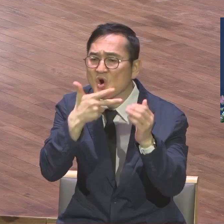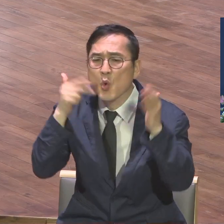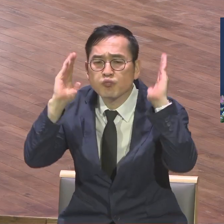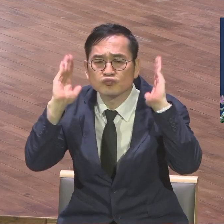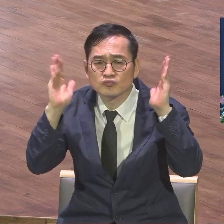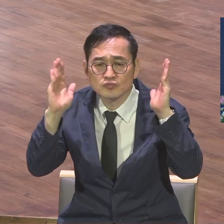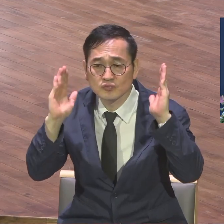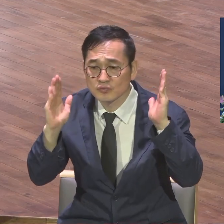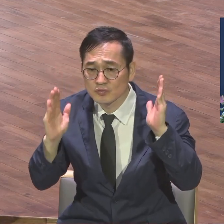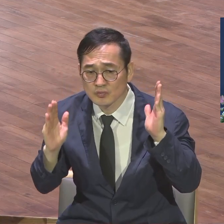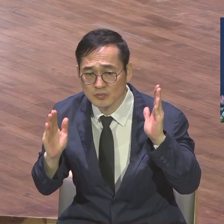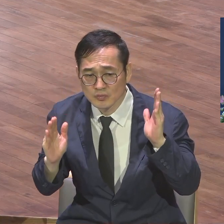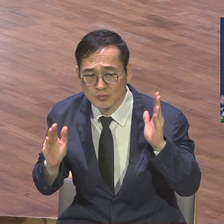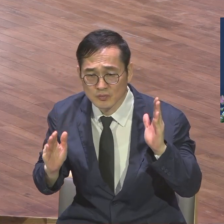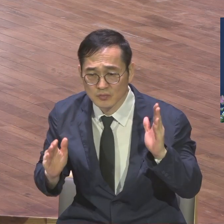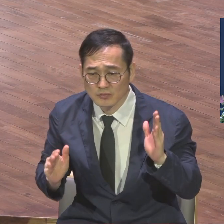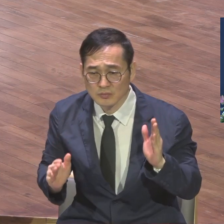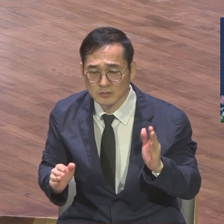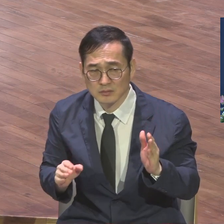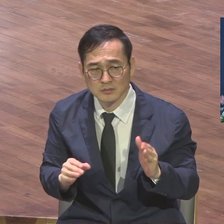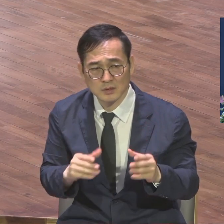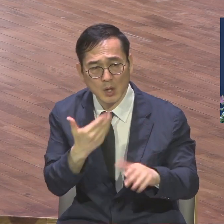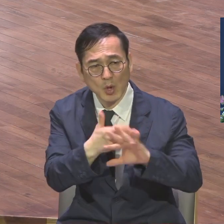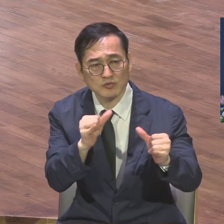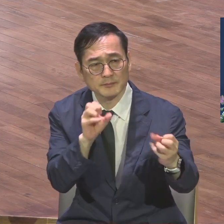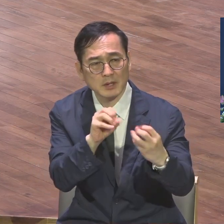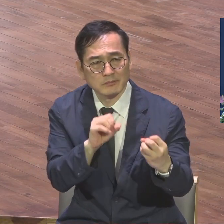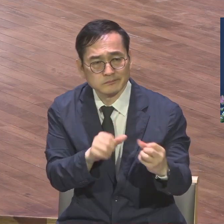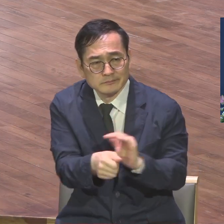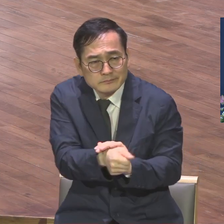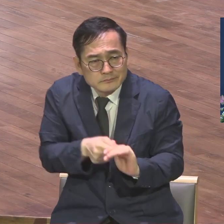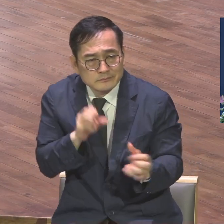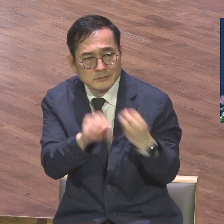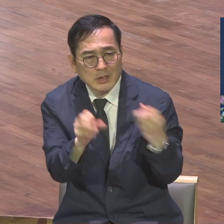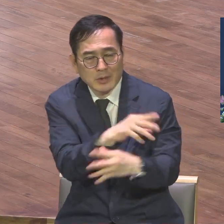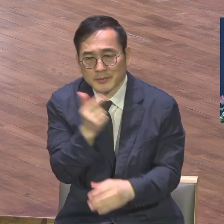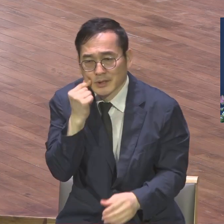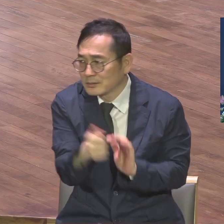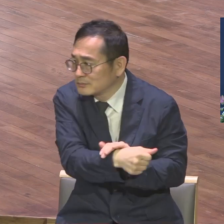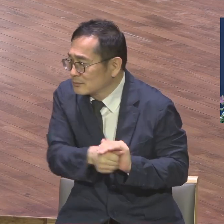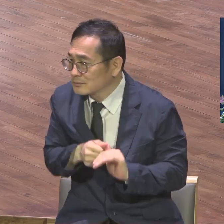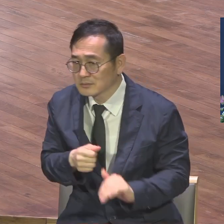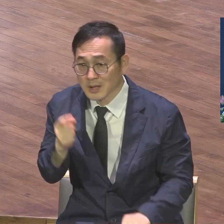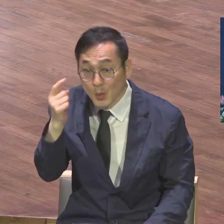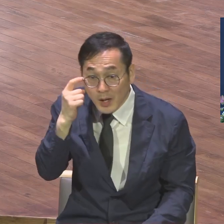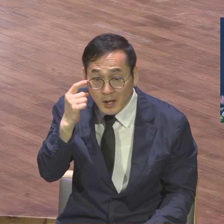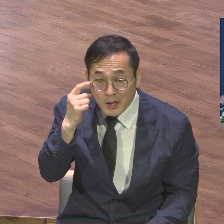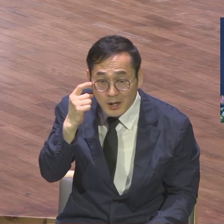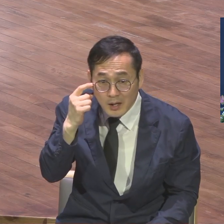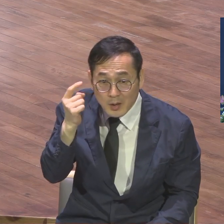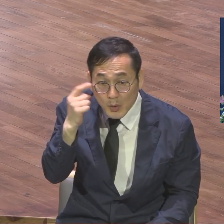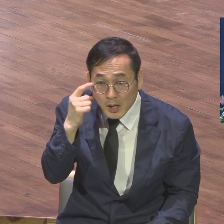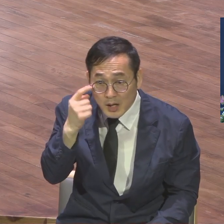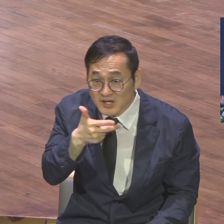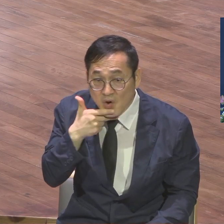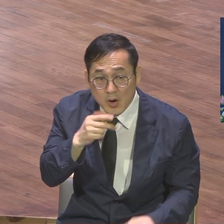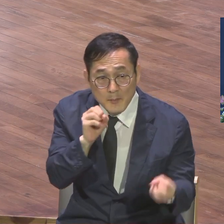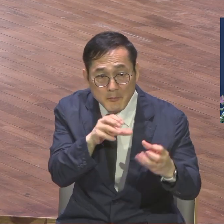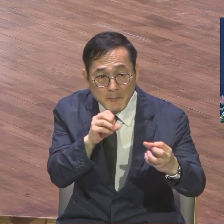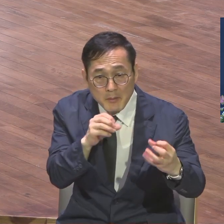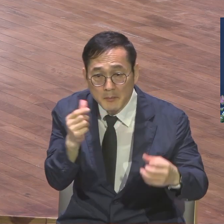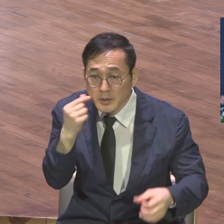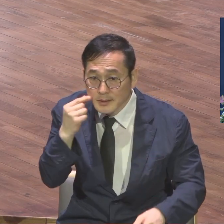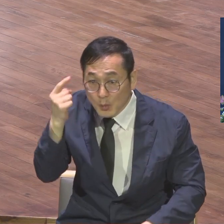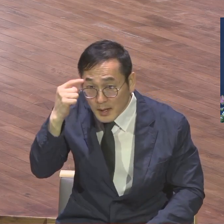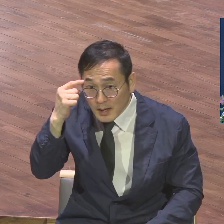왜 영어를 배우는데 영어를 못하냐. 한마디로 말하면 현장이 없어. 그래 현장. 영어를 쓸 수